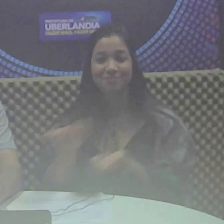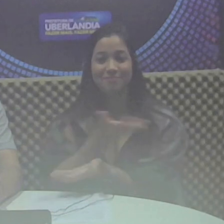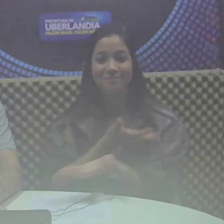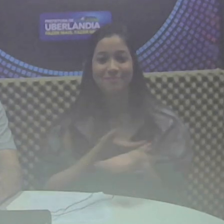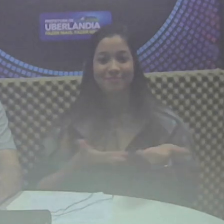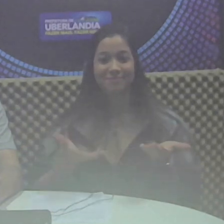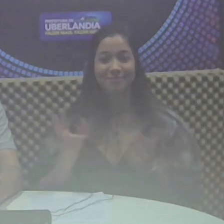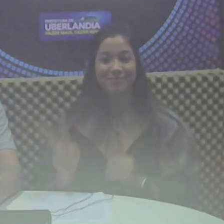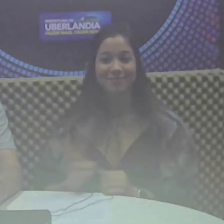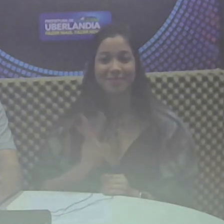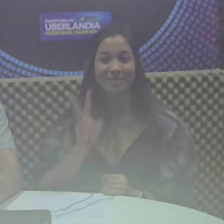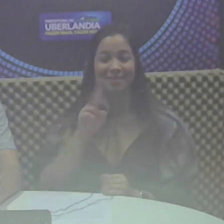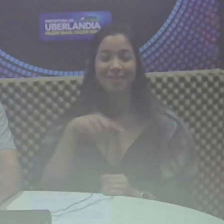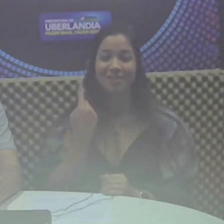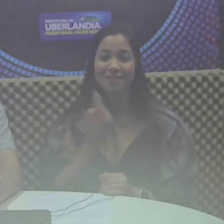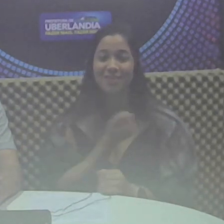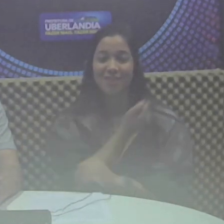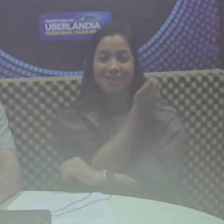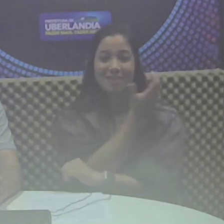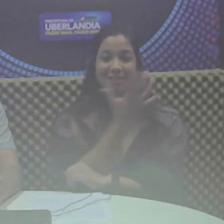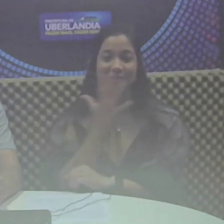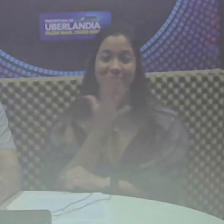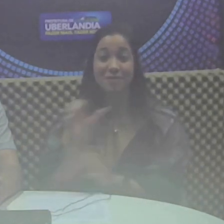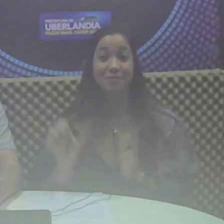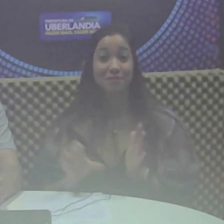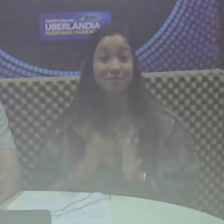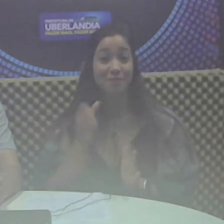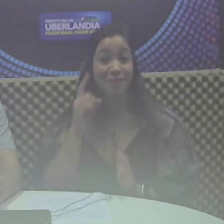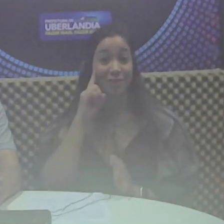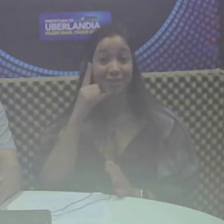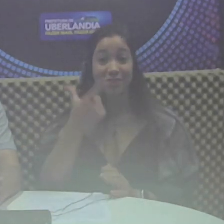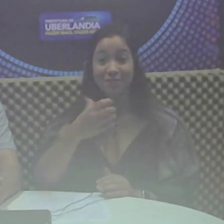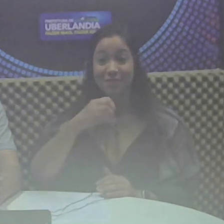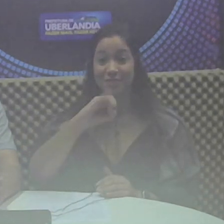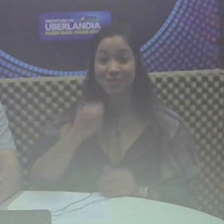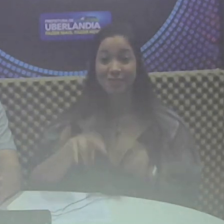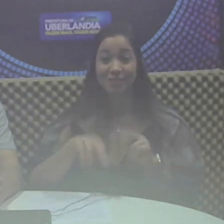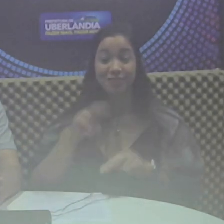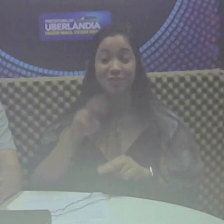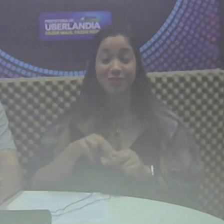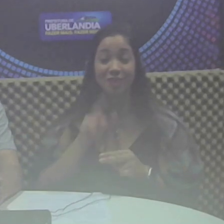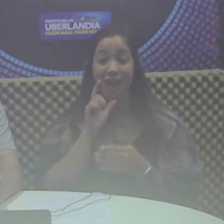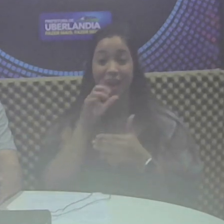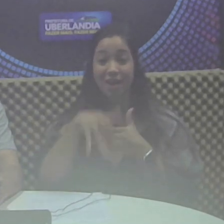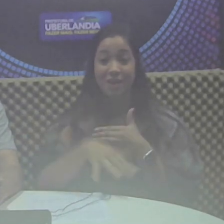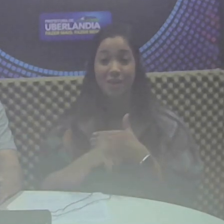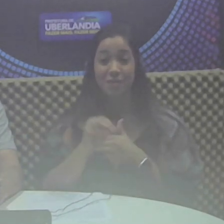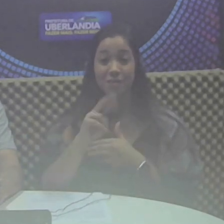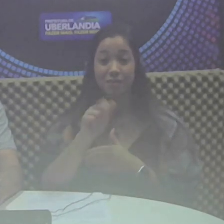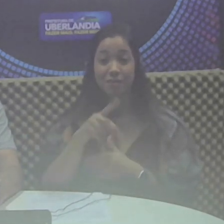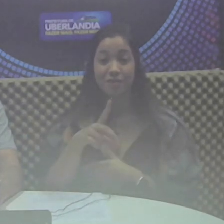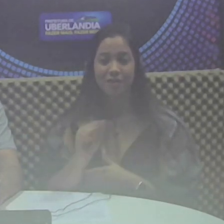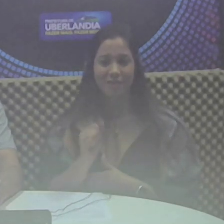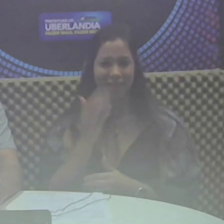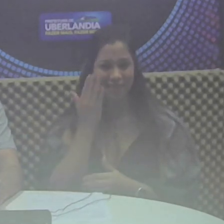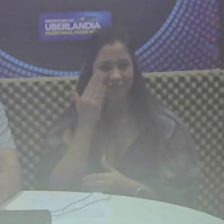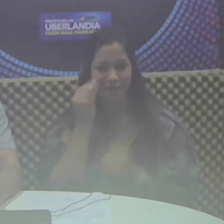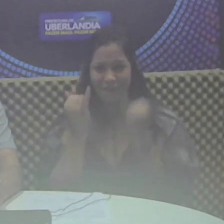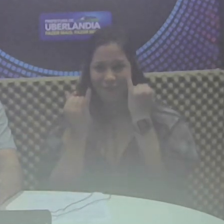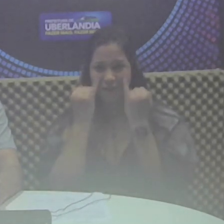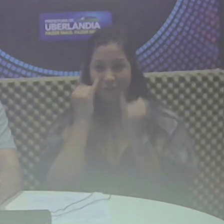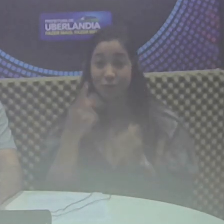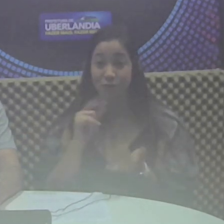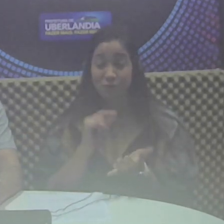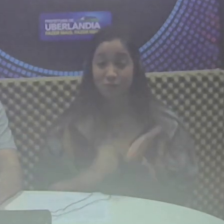e valorização à nossa natureza. Primeira etapa, dia 29 de junho, aqui na Represa de Miranda. Quer saber mais ou fazer sua